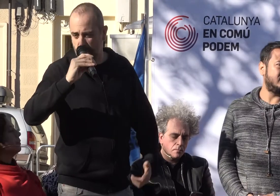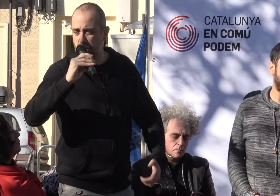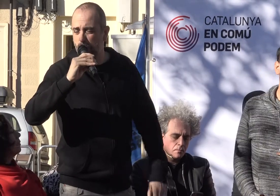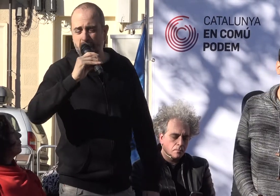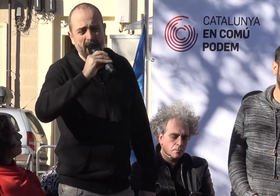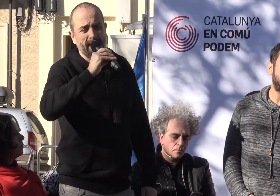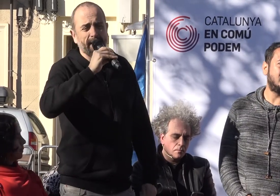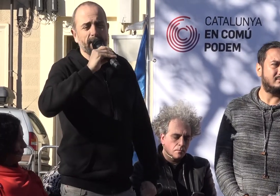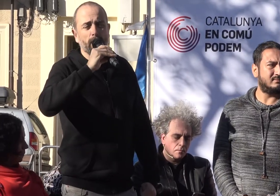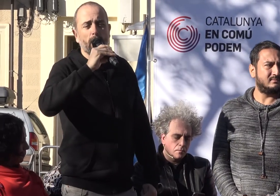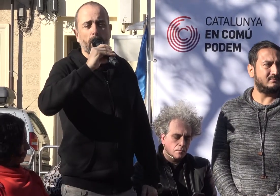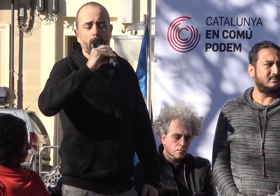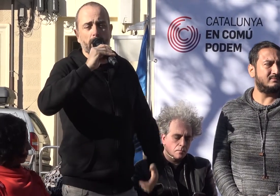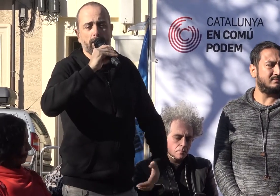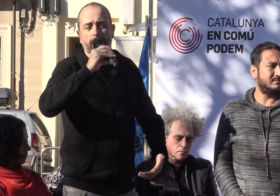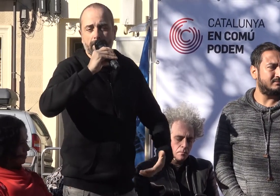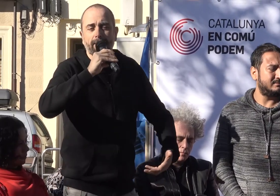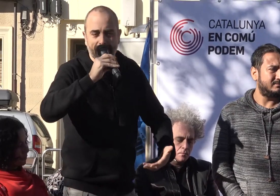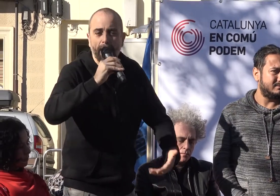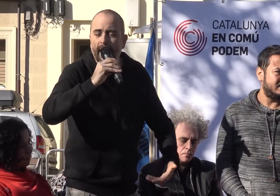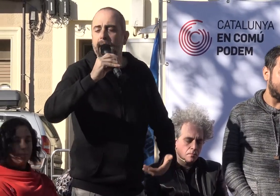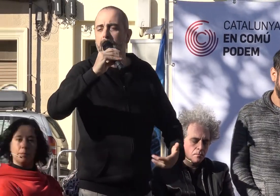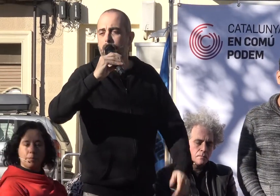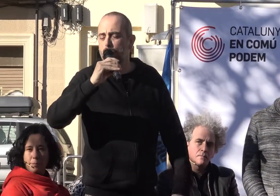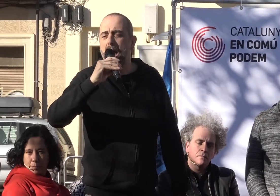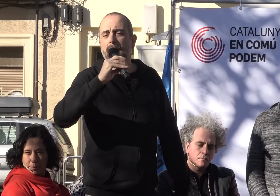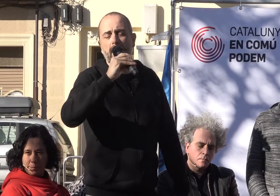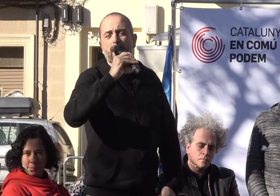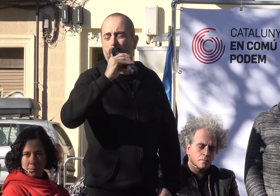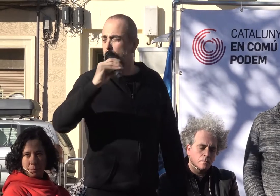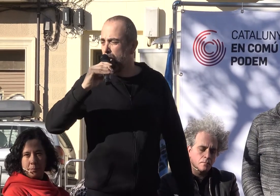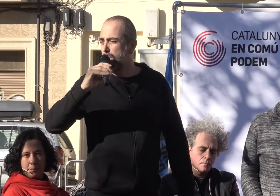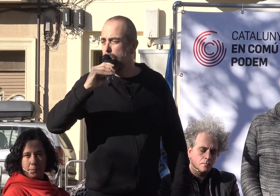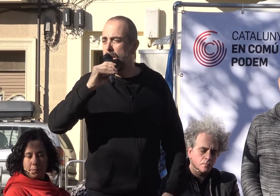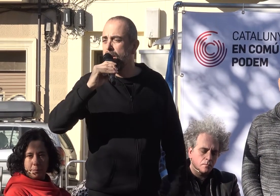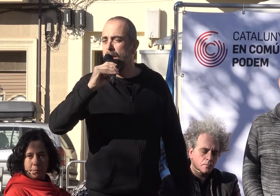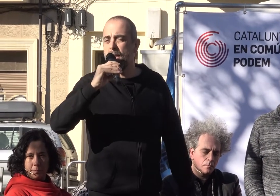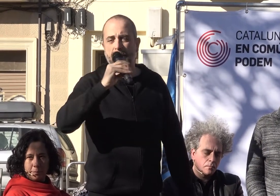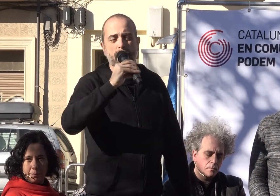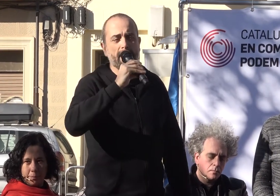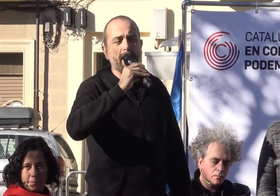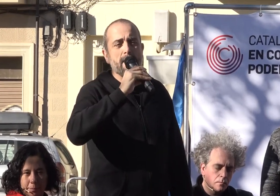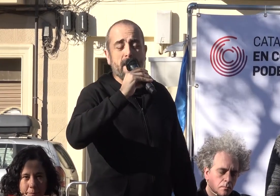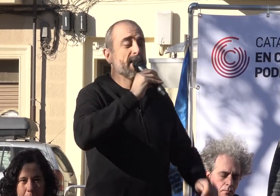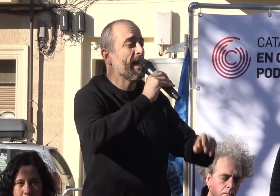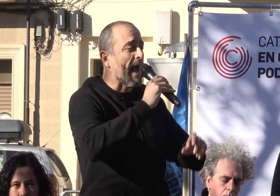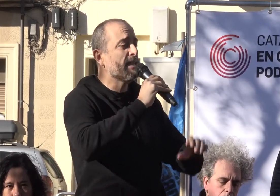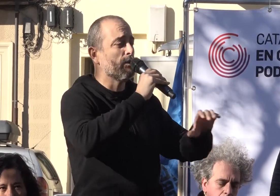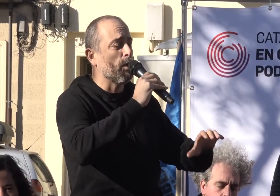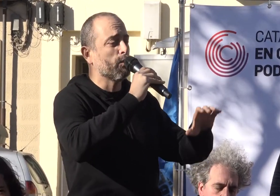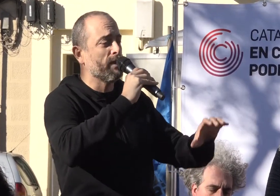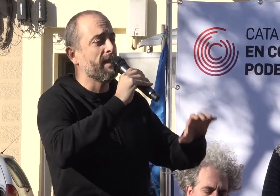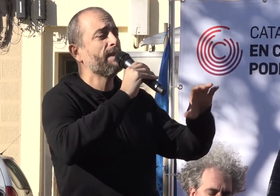médico tradicional que ha sido invitada postulada por el congreso nacional indígena también para ver si